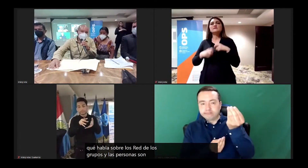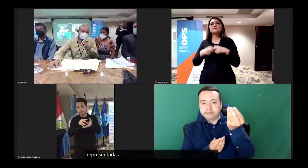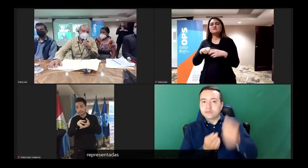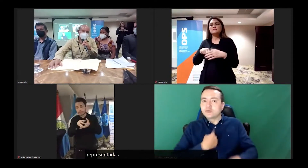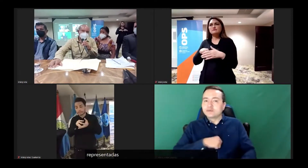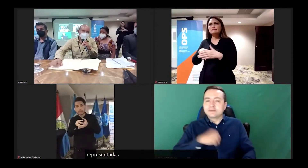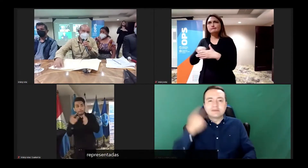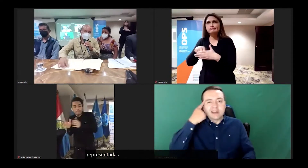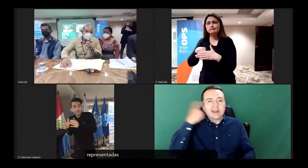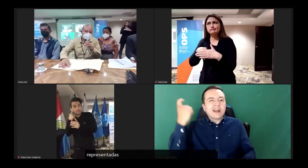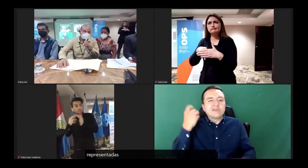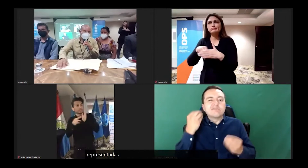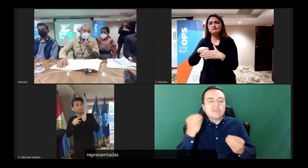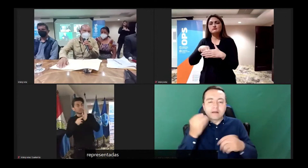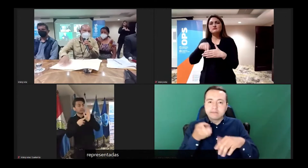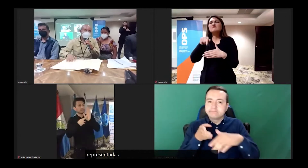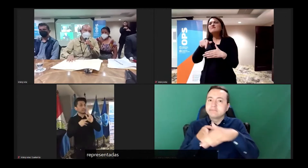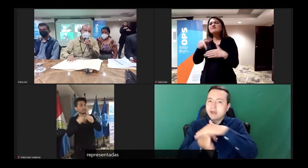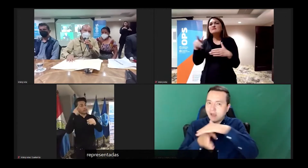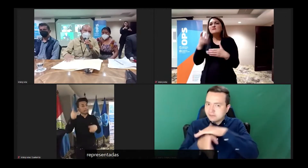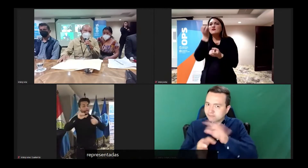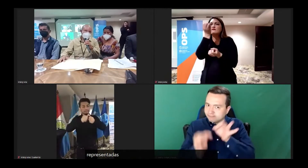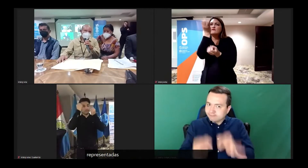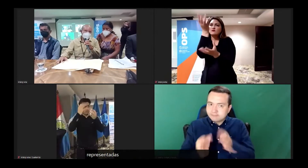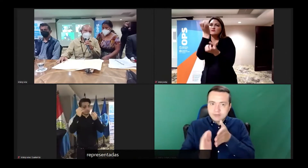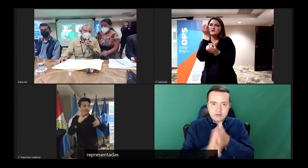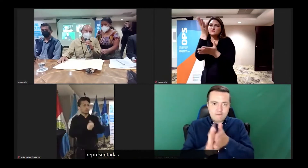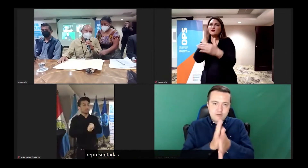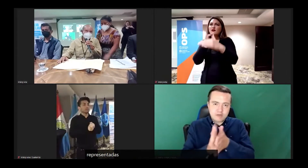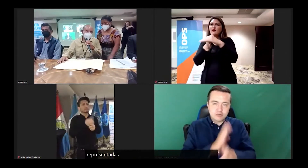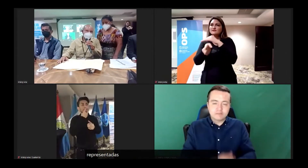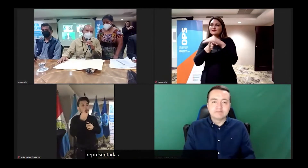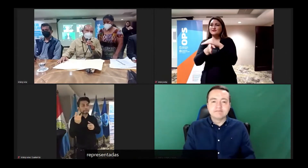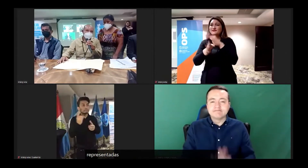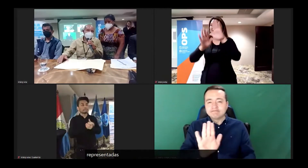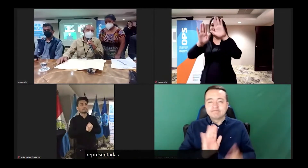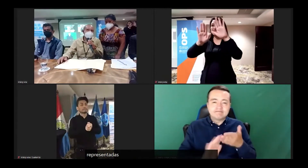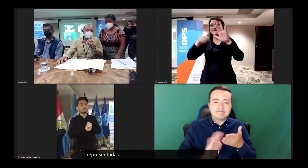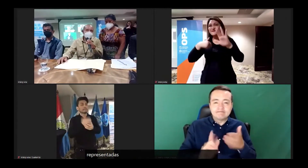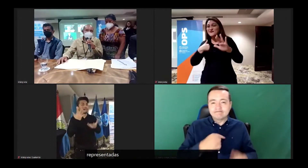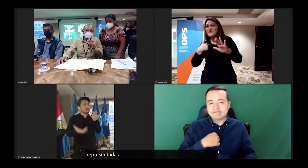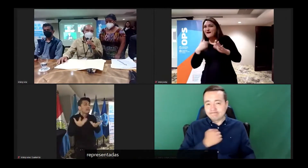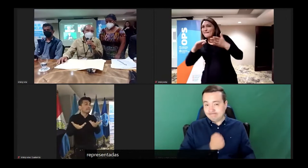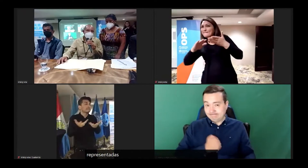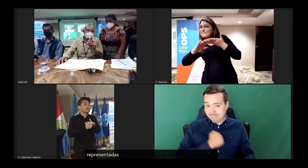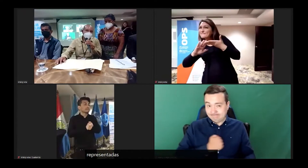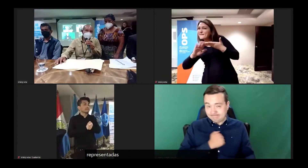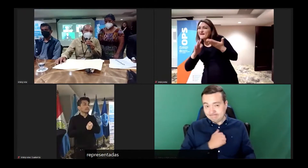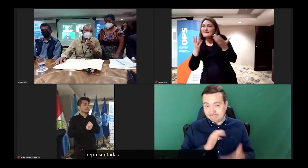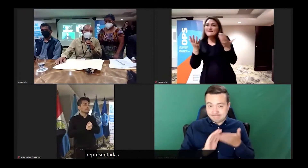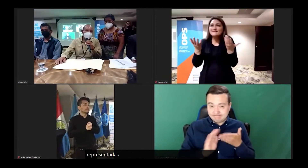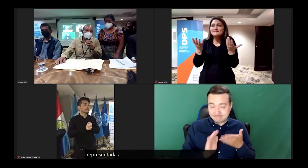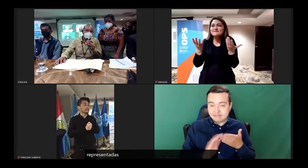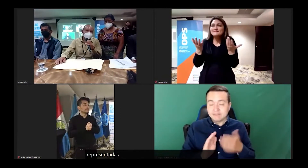en el acceso a la información oportuna. Van a disculparme ustedes si de repente se pierde